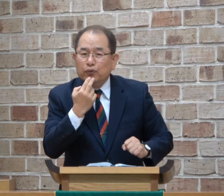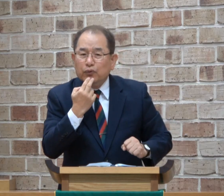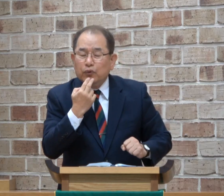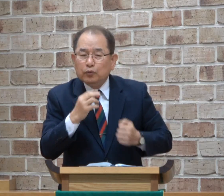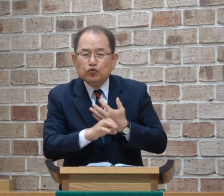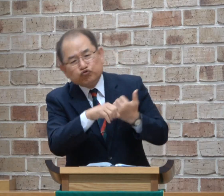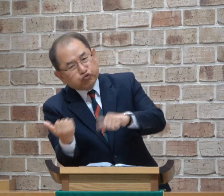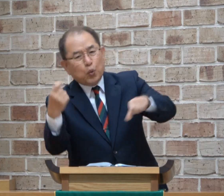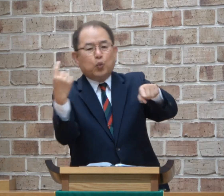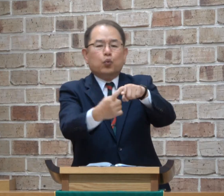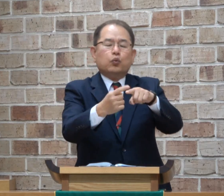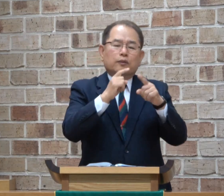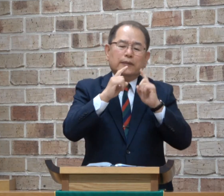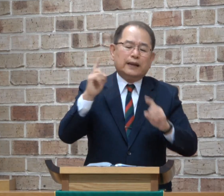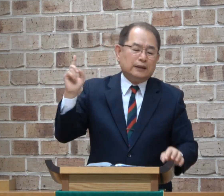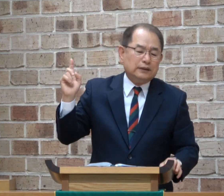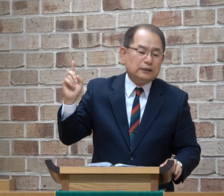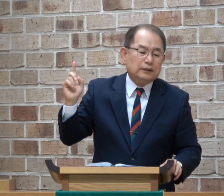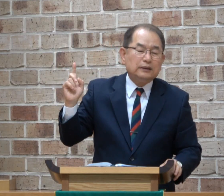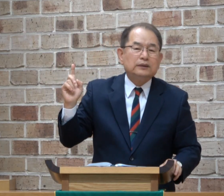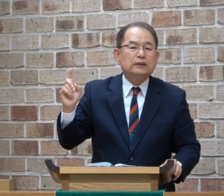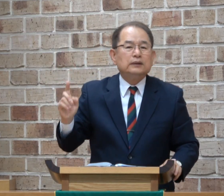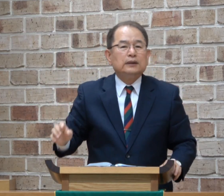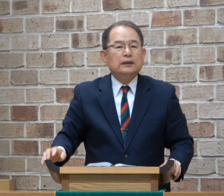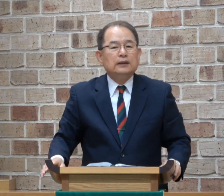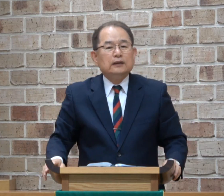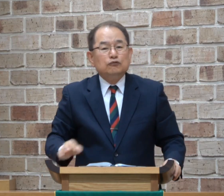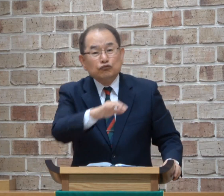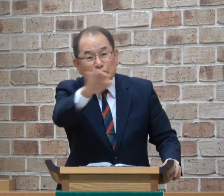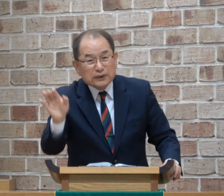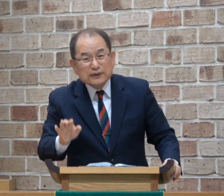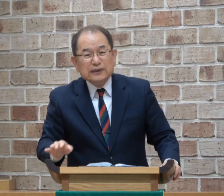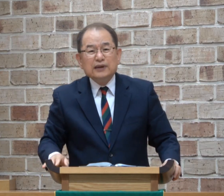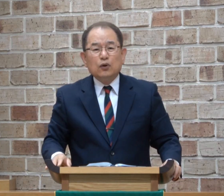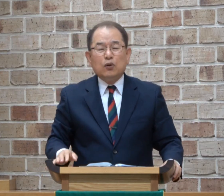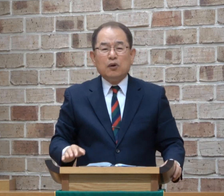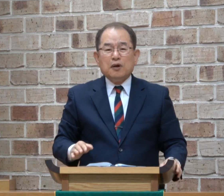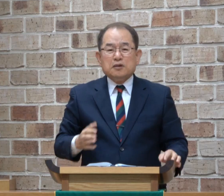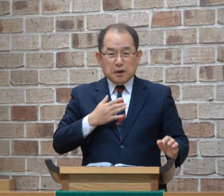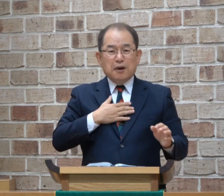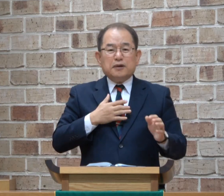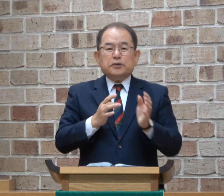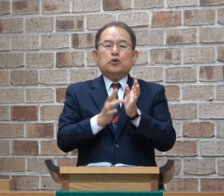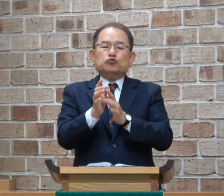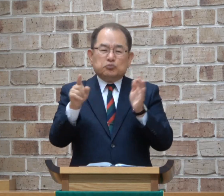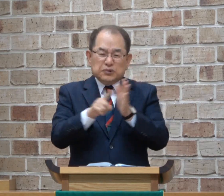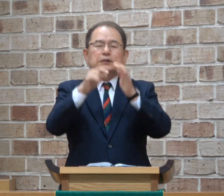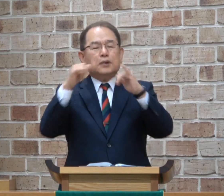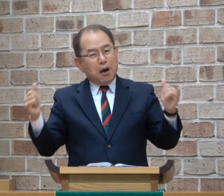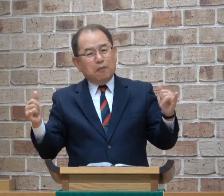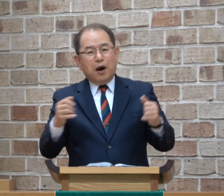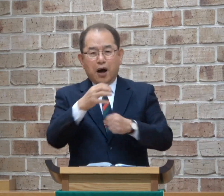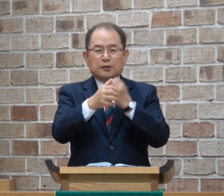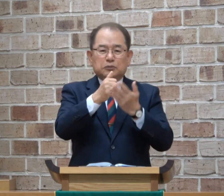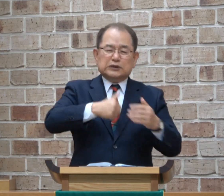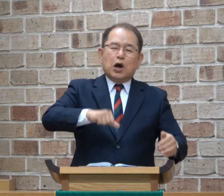영혼이 없는 그런 몸, 행함이 없는 믿음과 같다는 것입니다. 하나님의 자녀라고